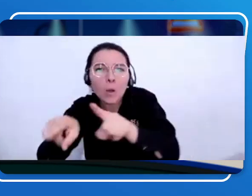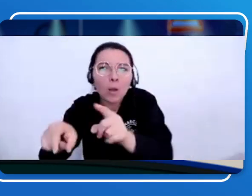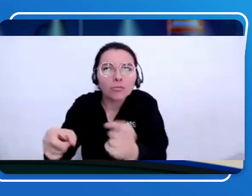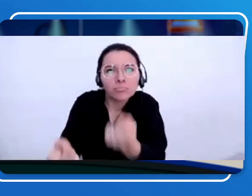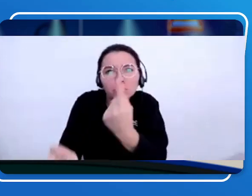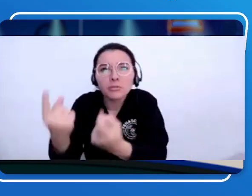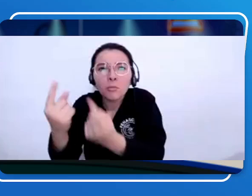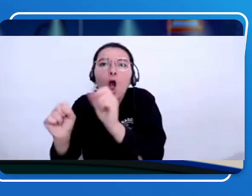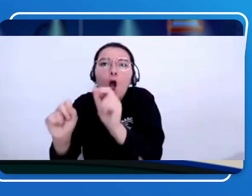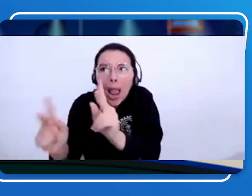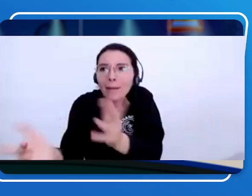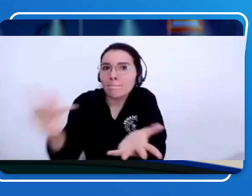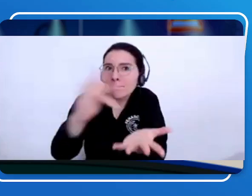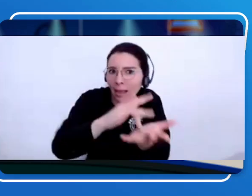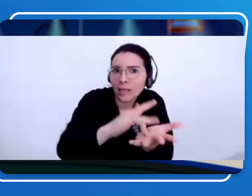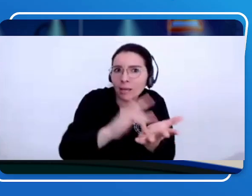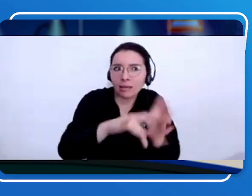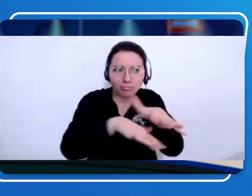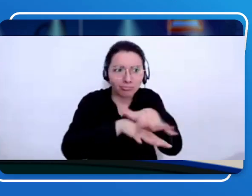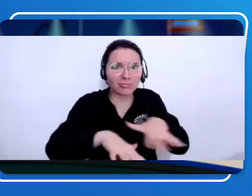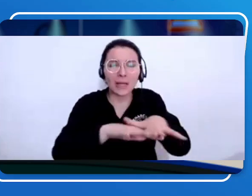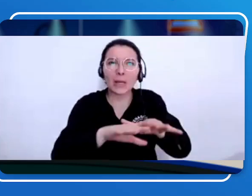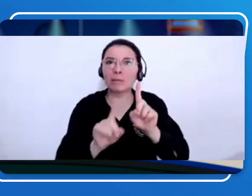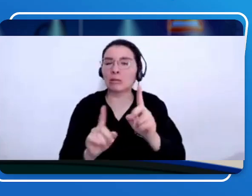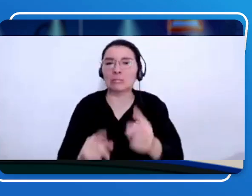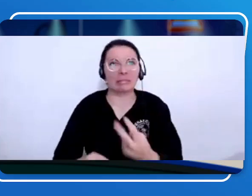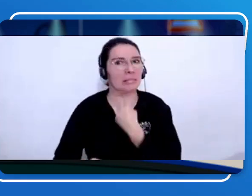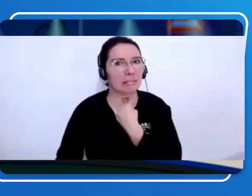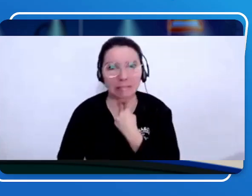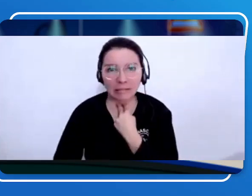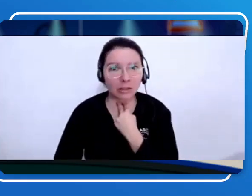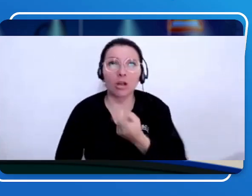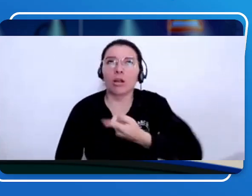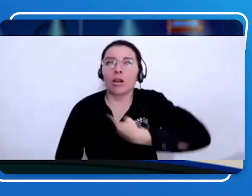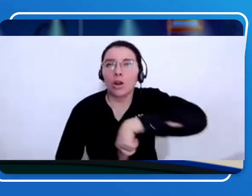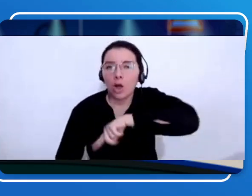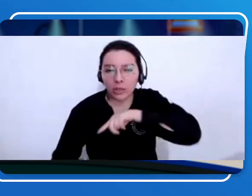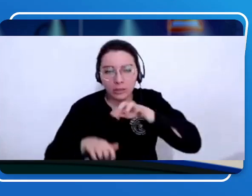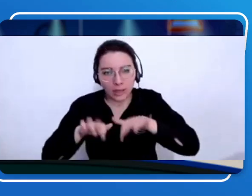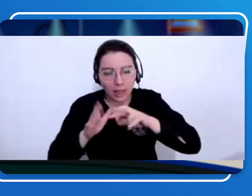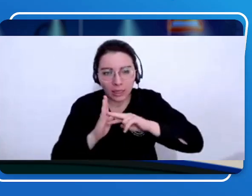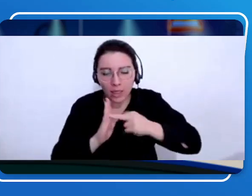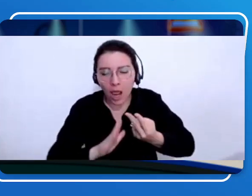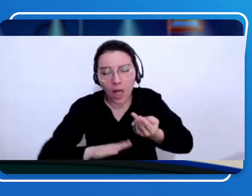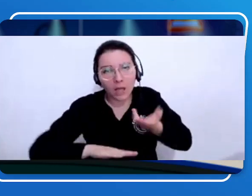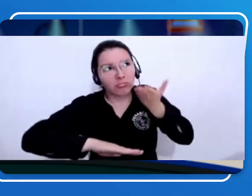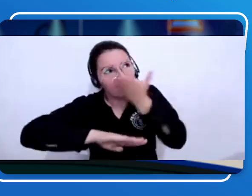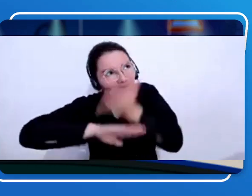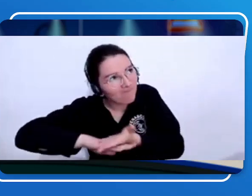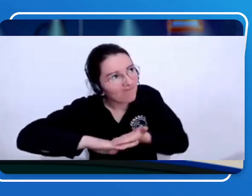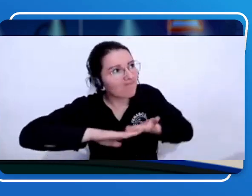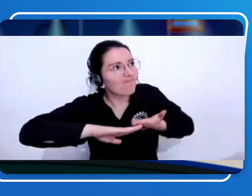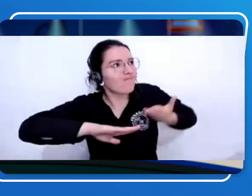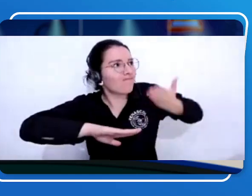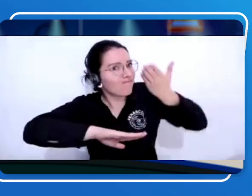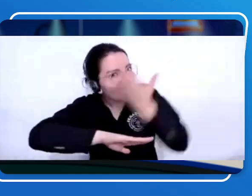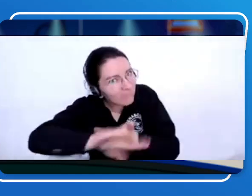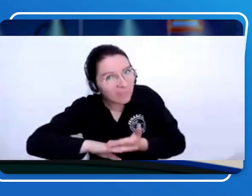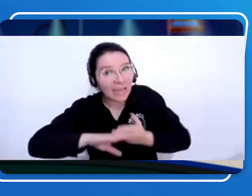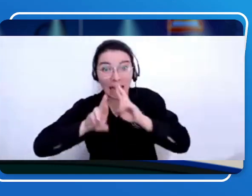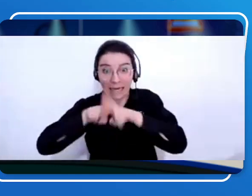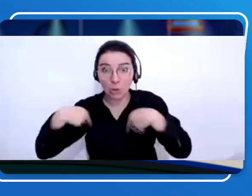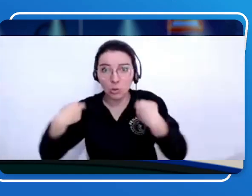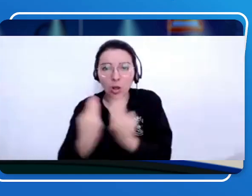pero lamentablemente no fue así. Hemos solicitado en varias